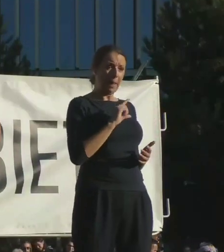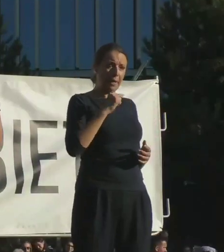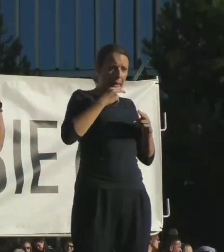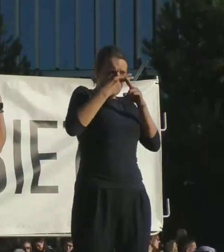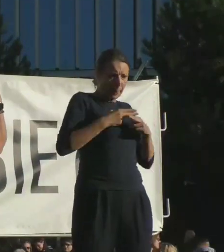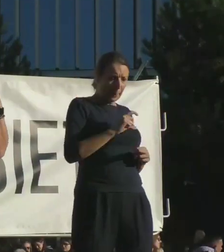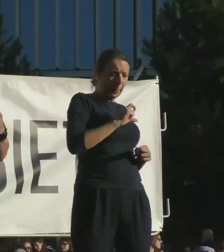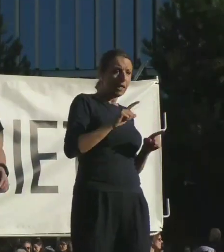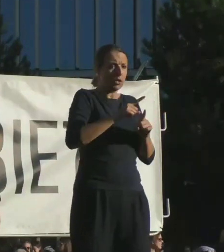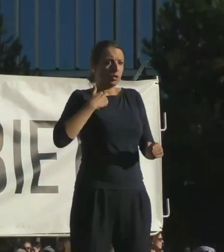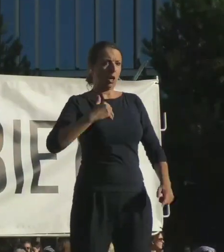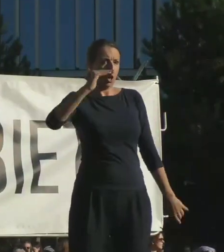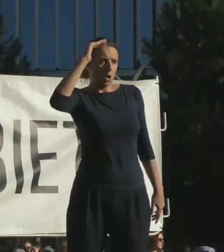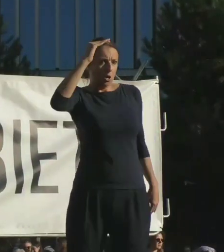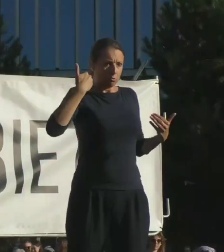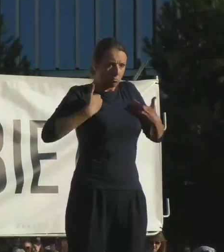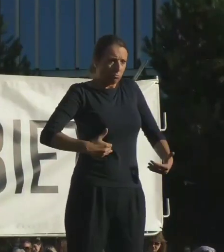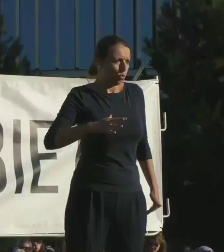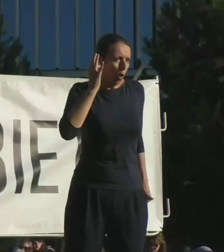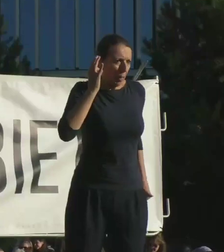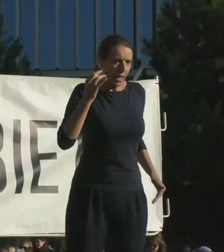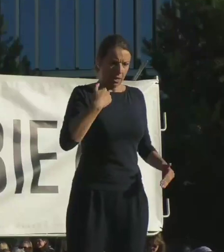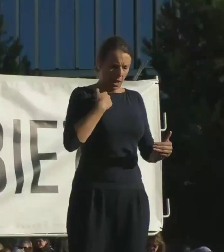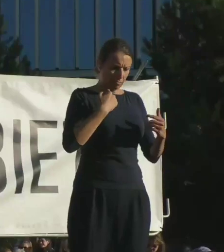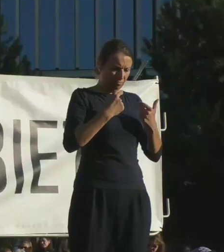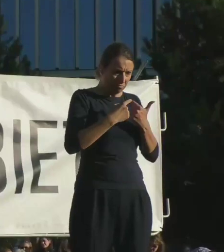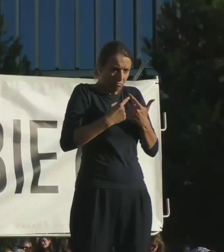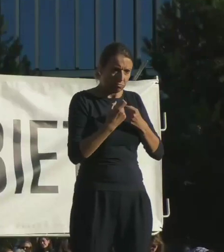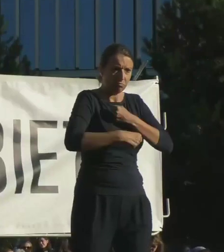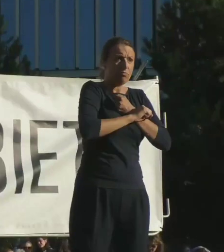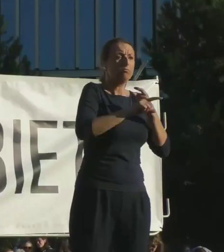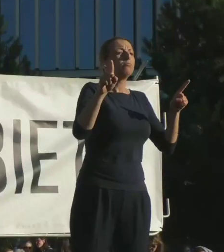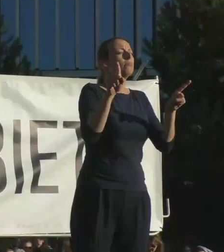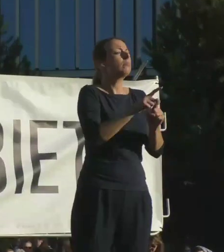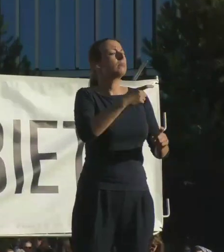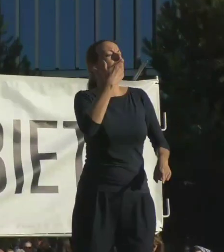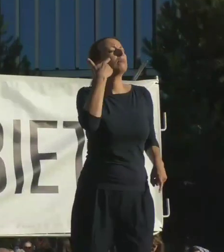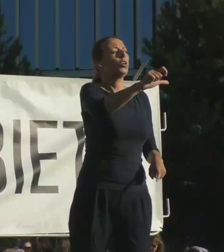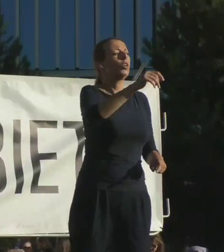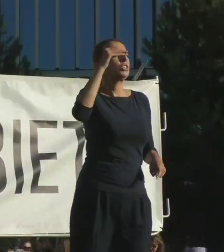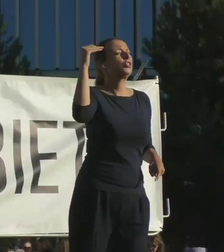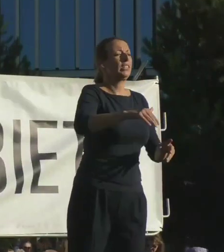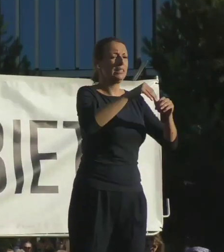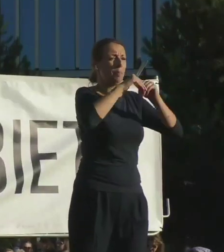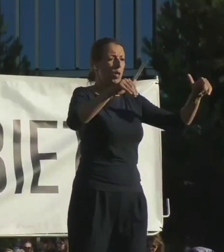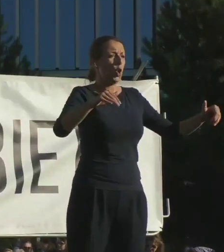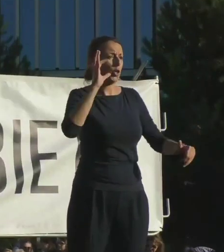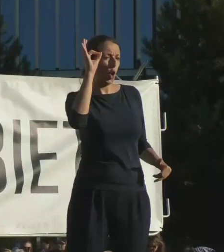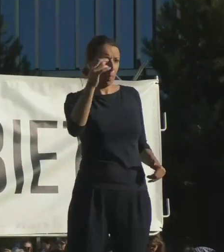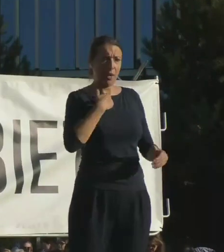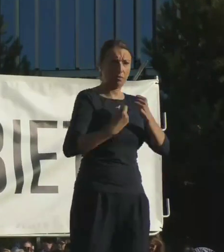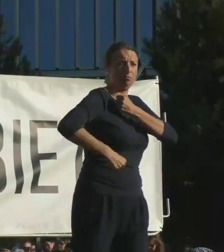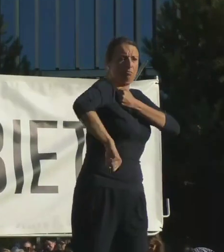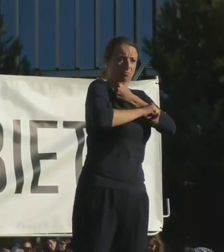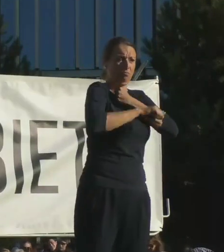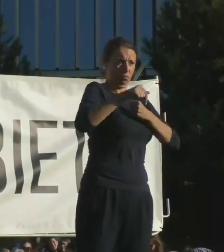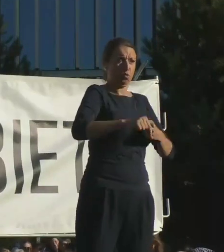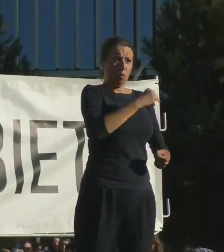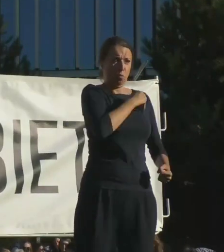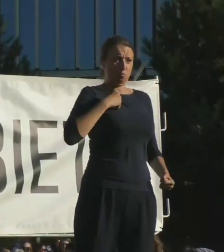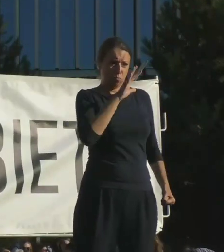tej dojrzałej kobiety, a także w imieniu setek tysięcy, milionów kobiet w tym